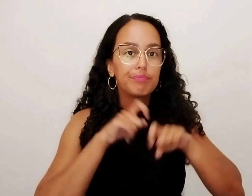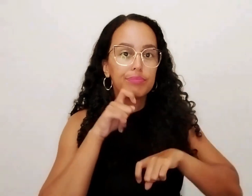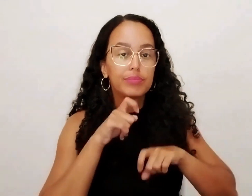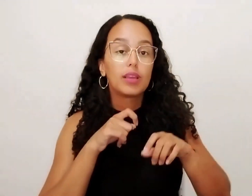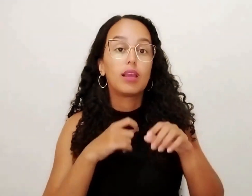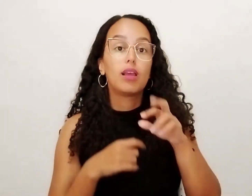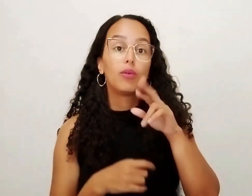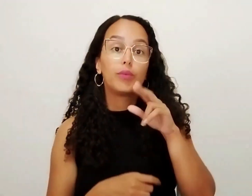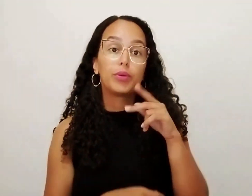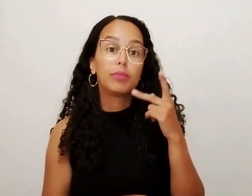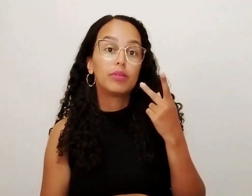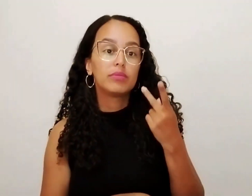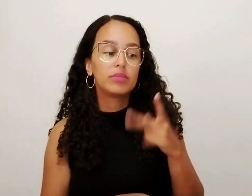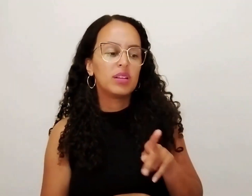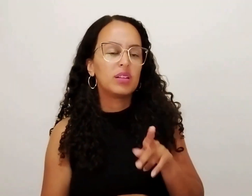irmão então resolve mandá-la embora.